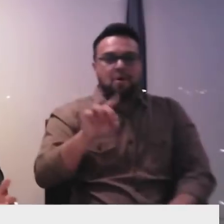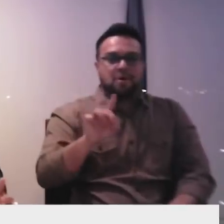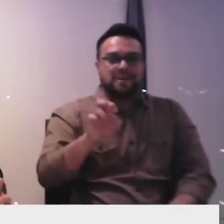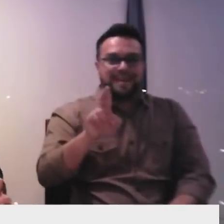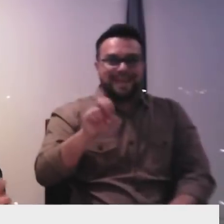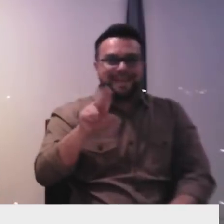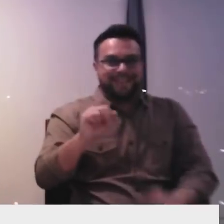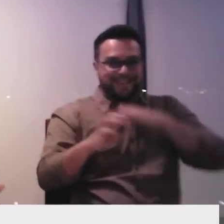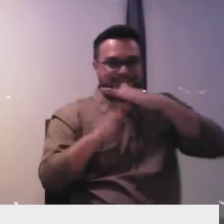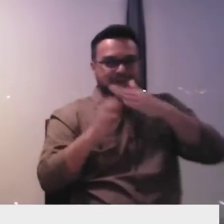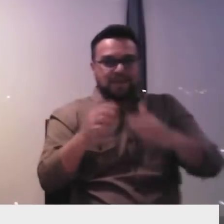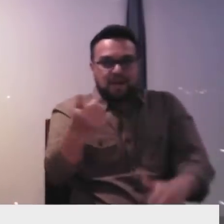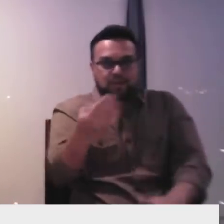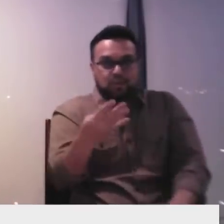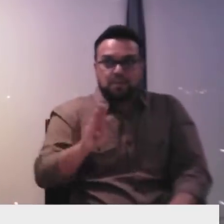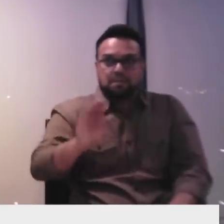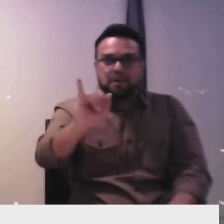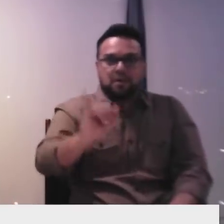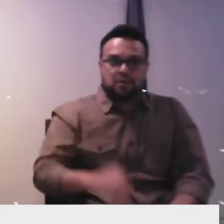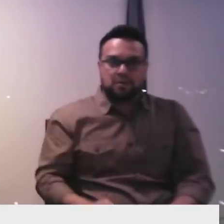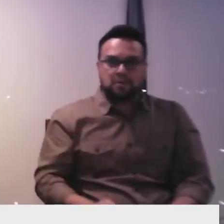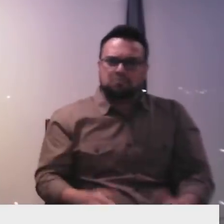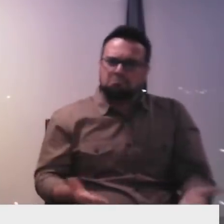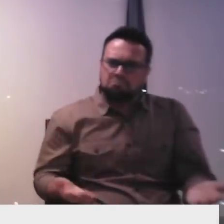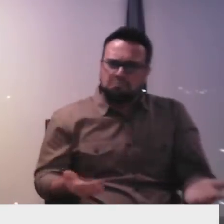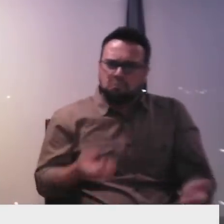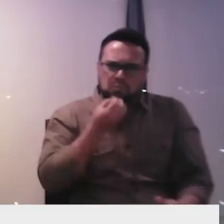pessoal, não era suficiente uma ou duas doses?